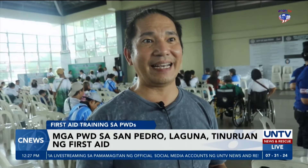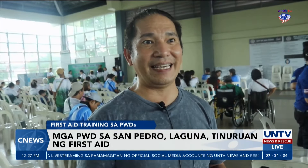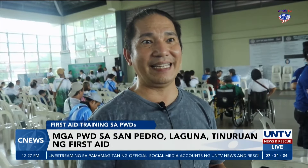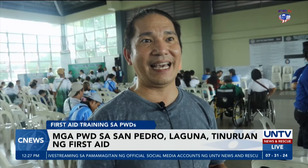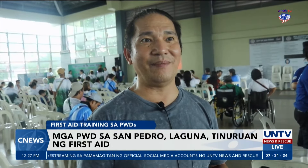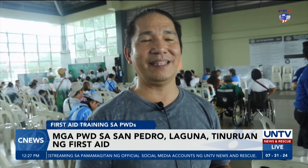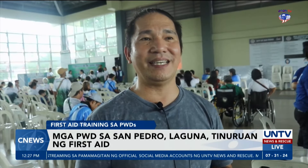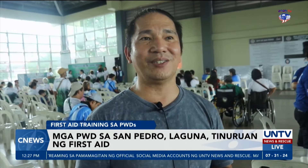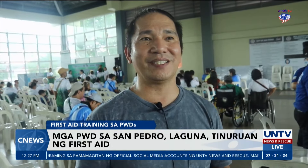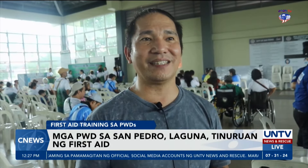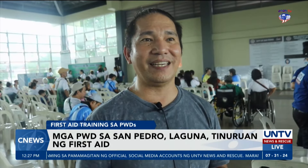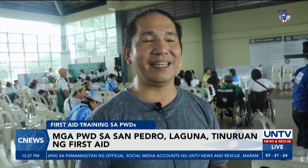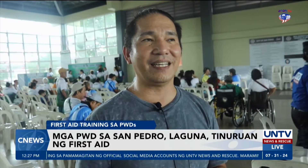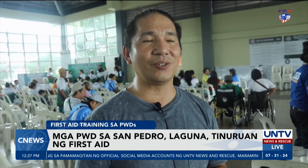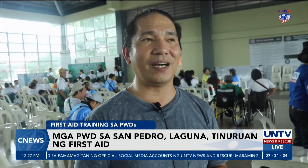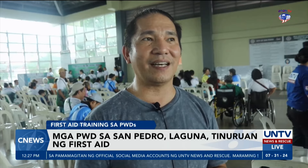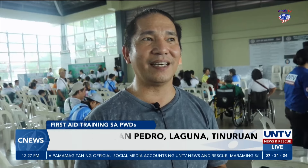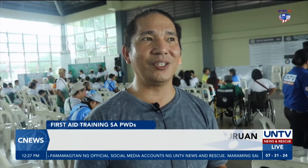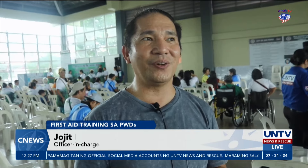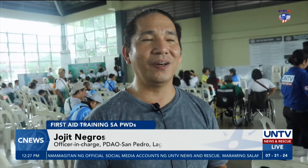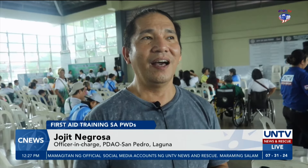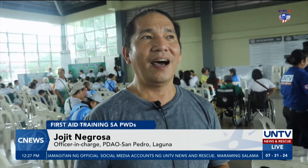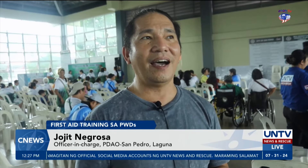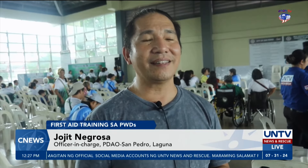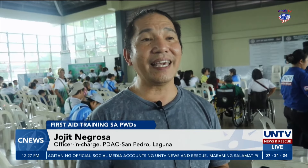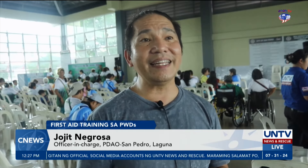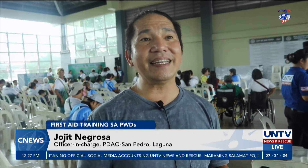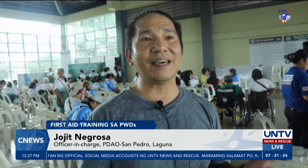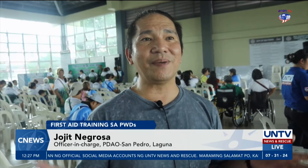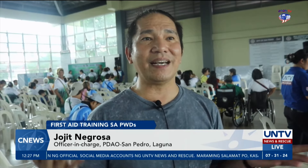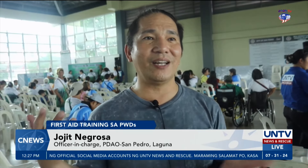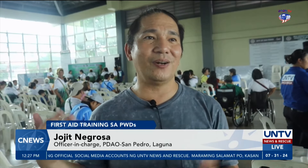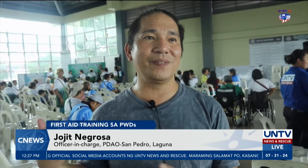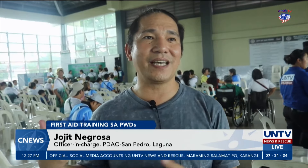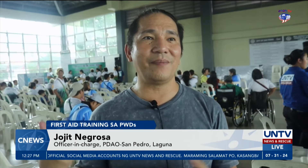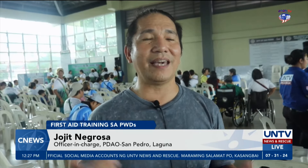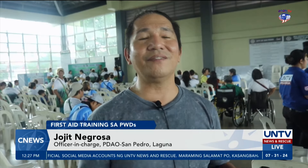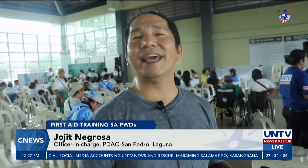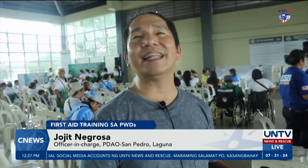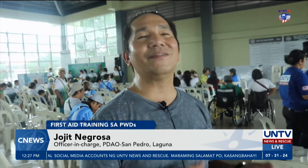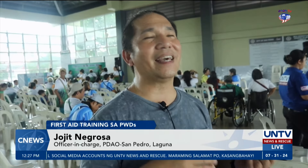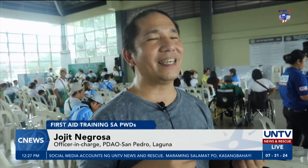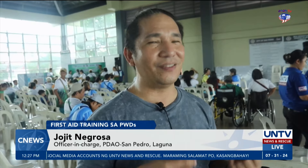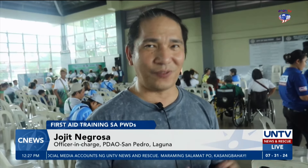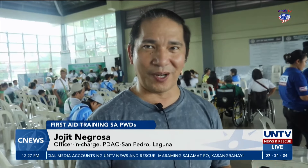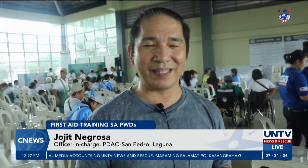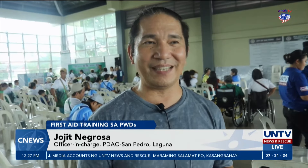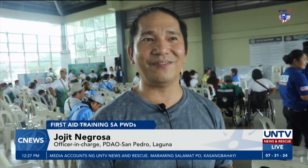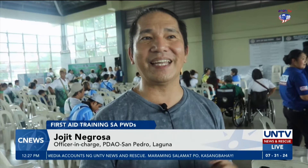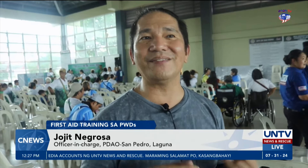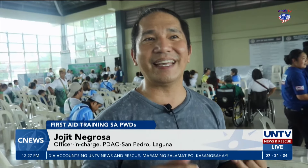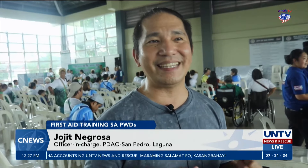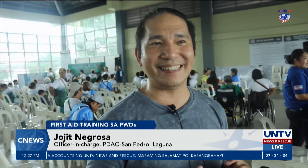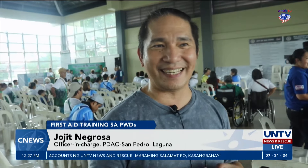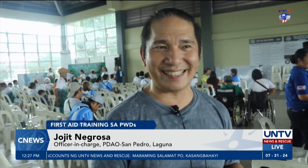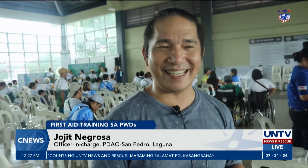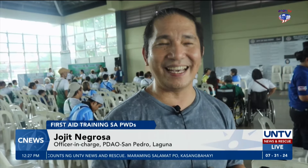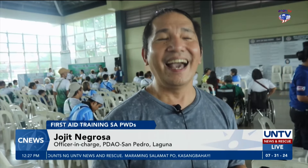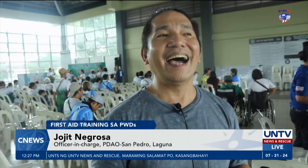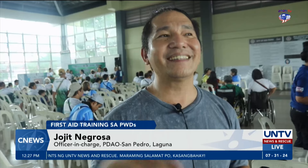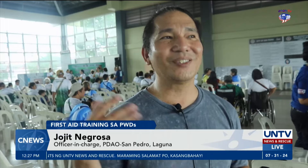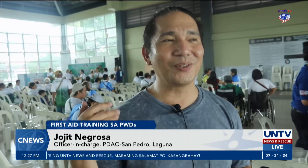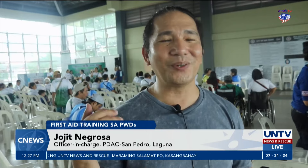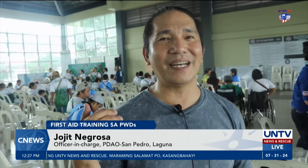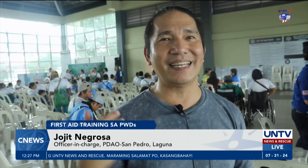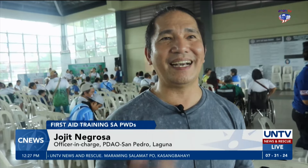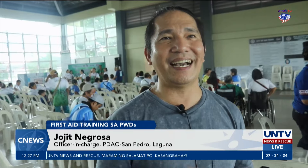naging kabahagi namin dito sa training na to. At ang inyong training na ipinagkaloob sa amin ay very, very informative, very, very